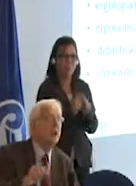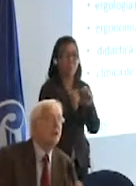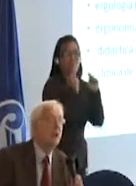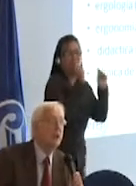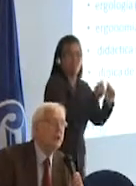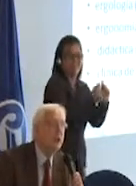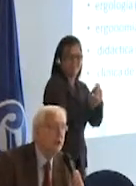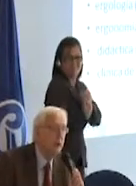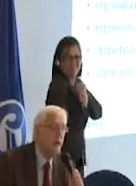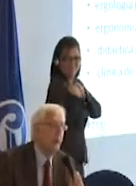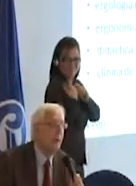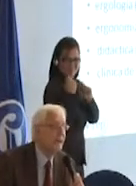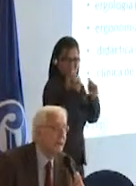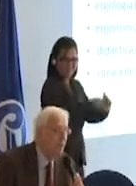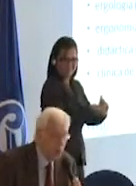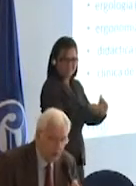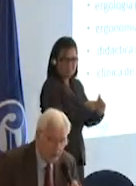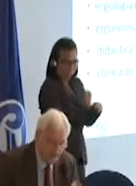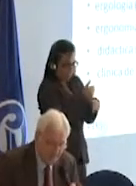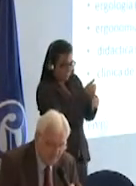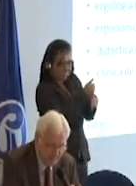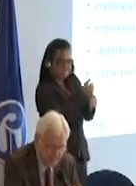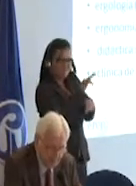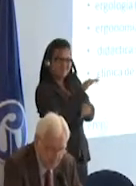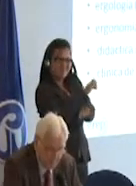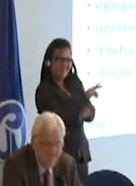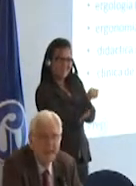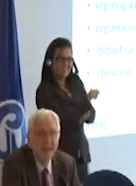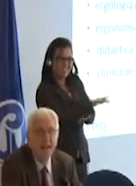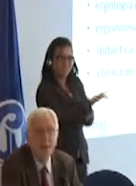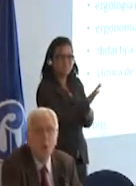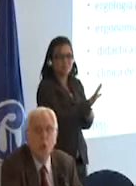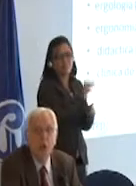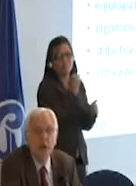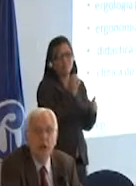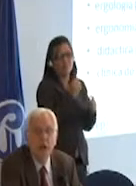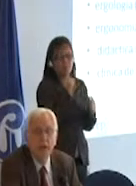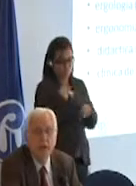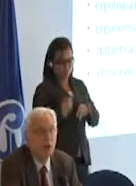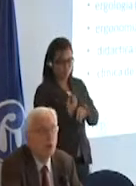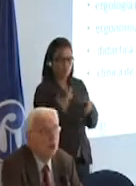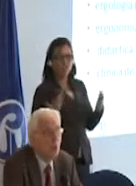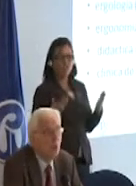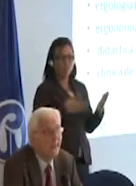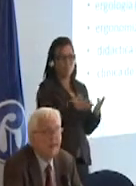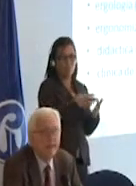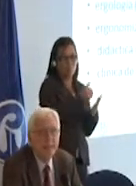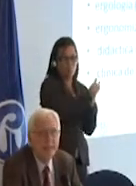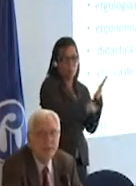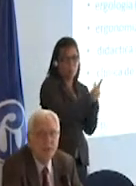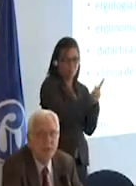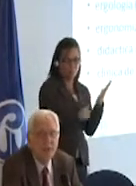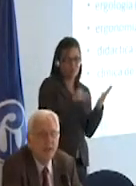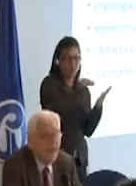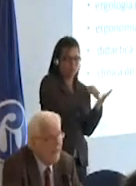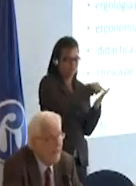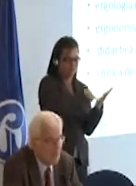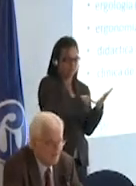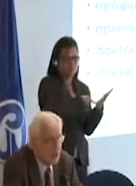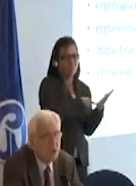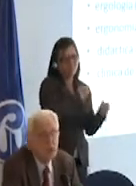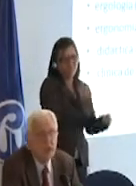y para los docentes la tarea está definida en los programas, por ejemplo, y el trabajo que se